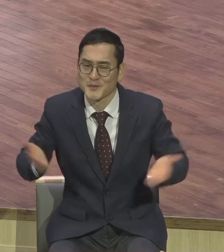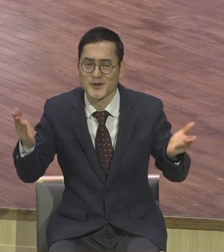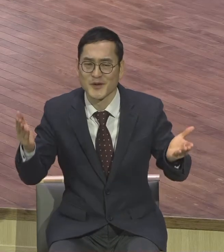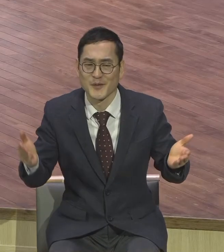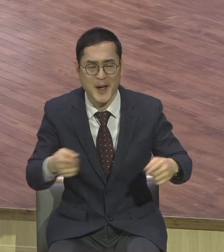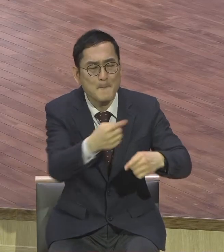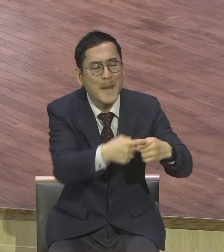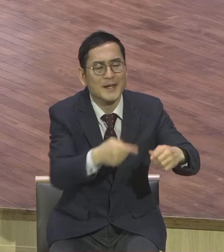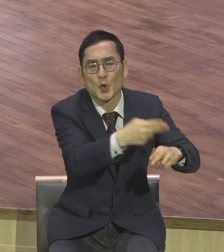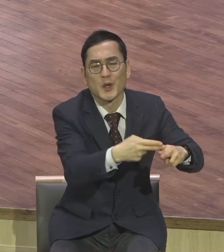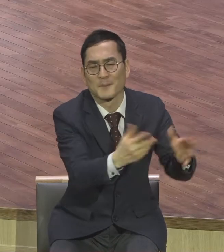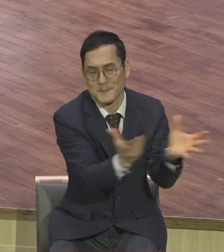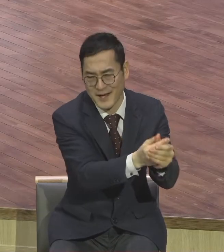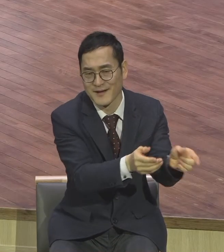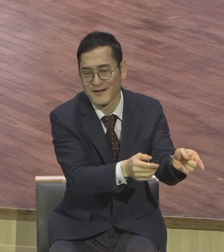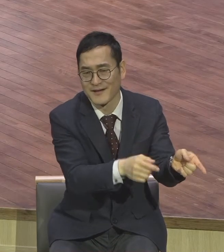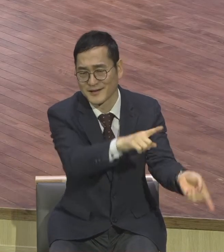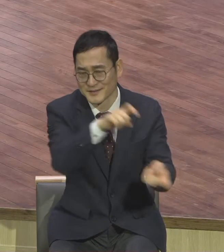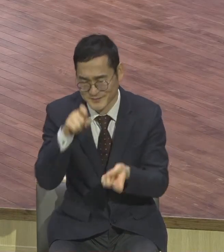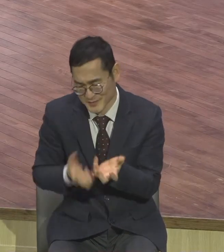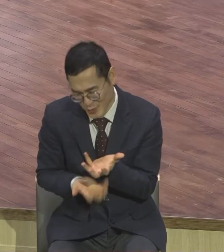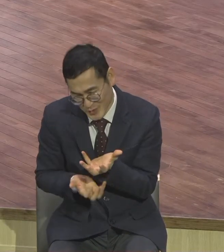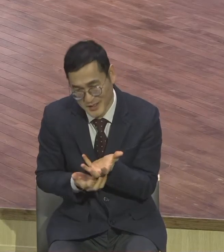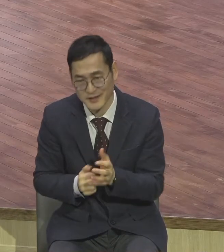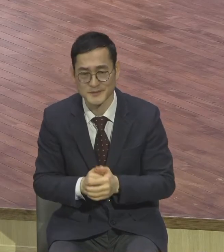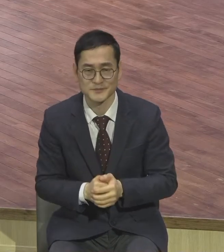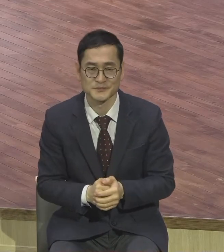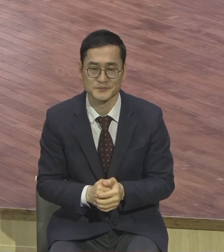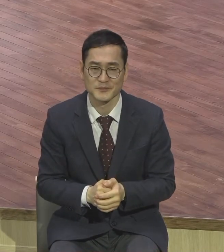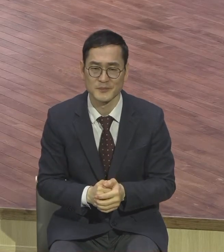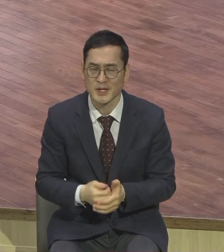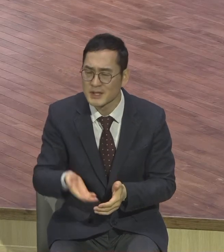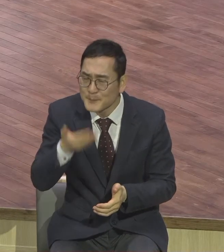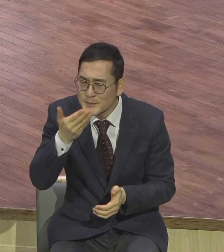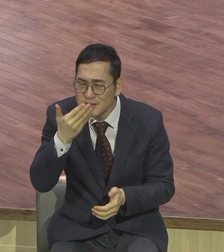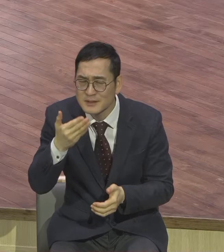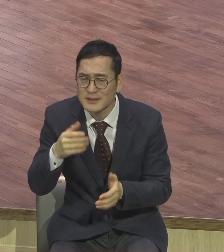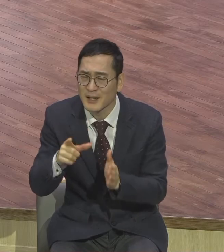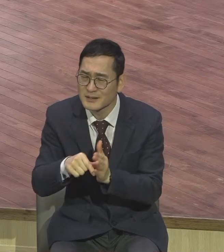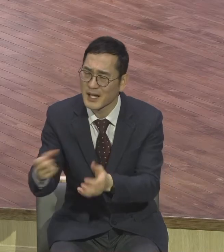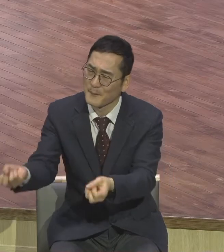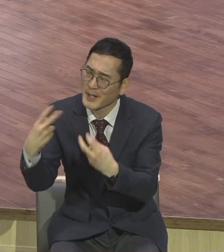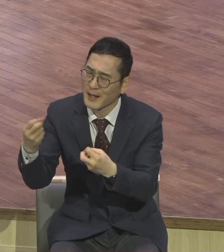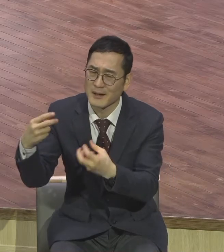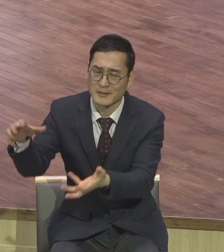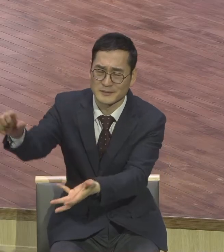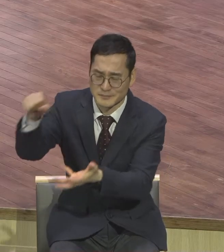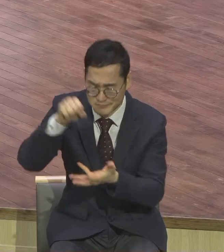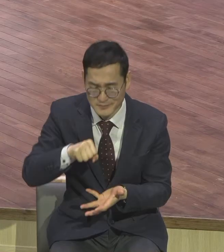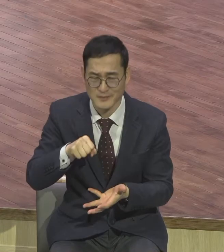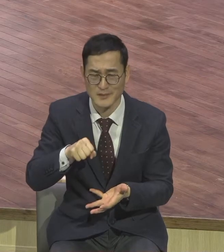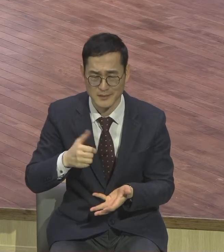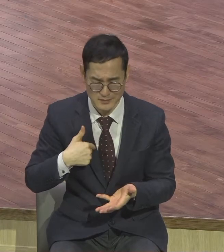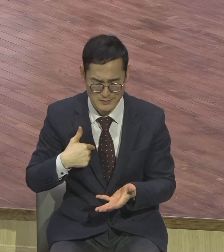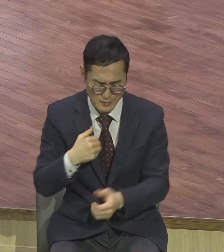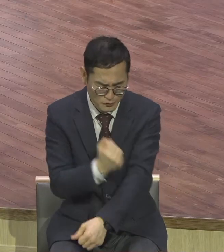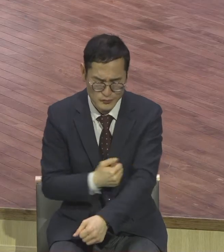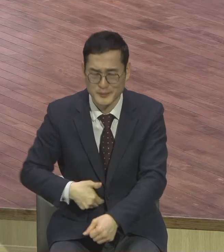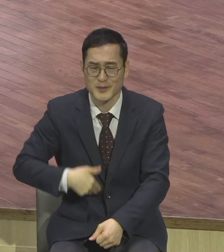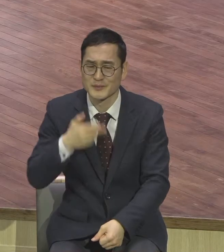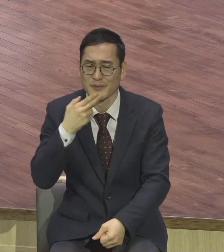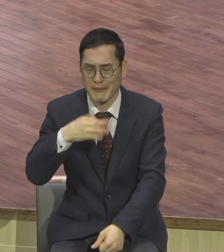확산되고 있고 즉석조리 이런 식품 이런 것들이 많이 유행합니다. 가전업계에서도